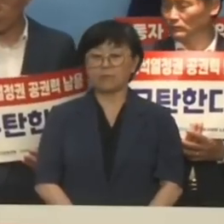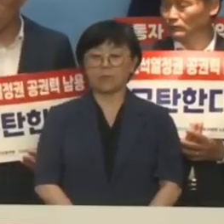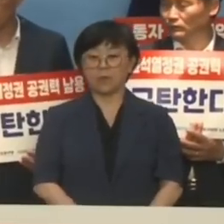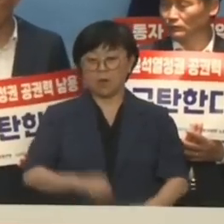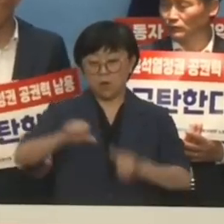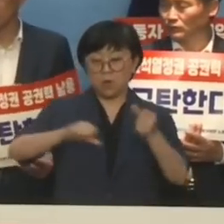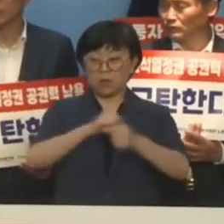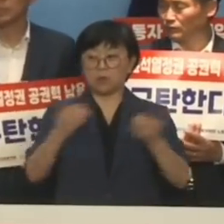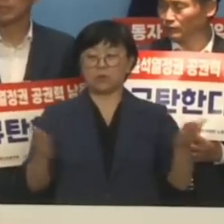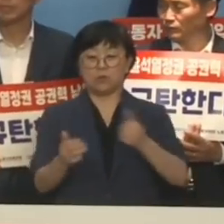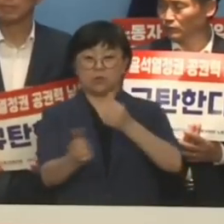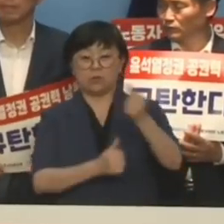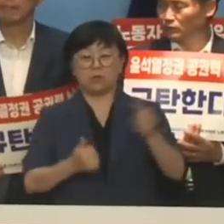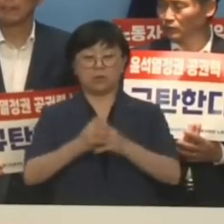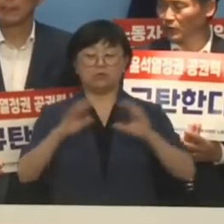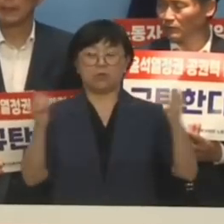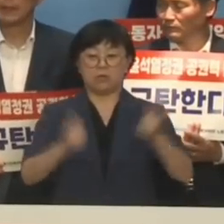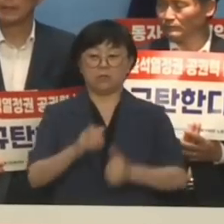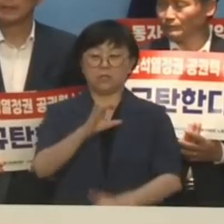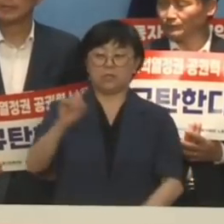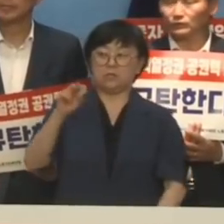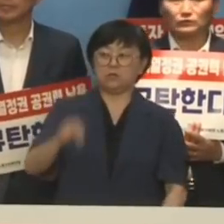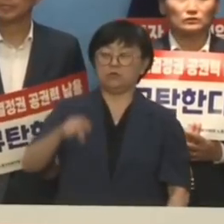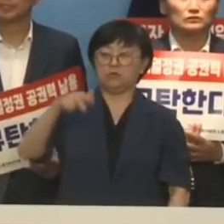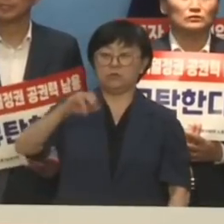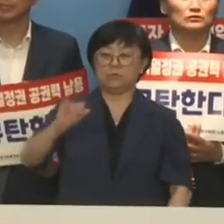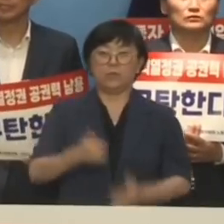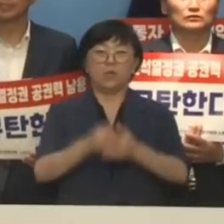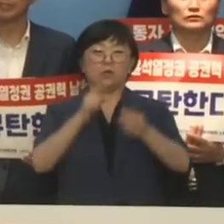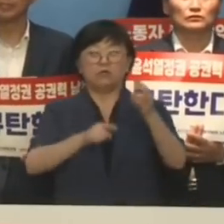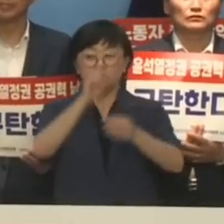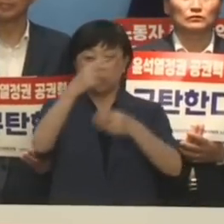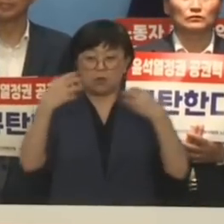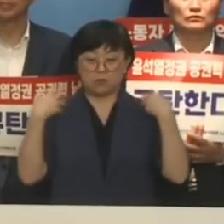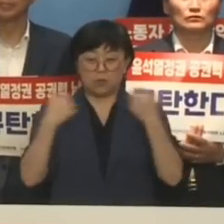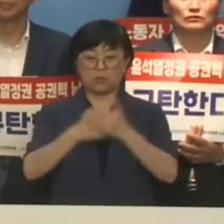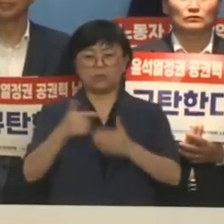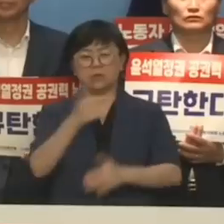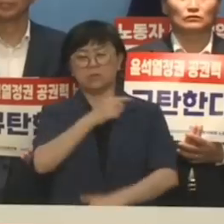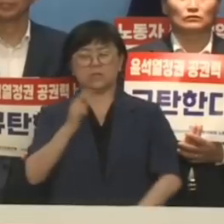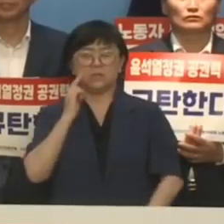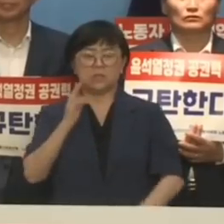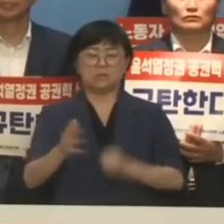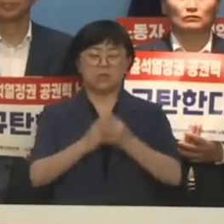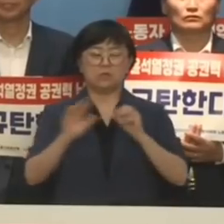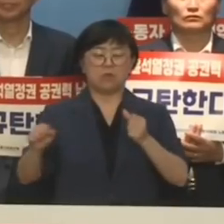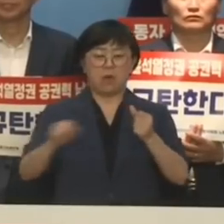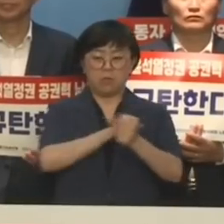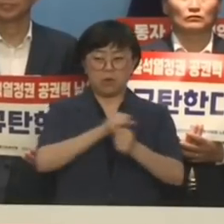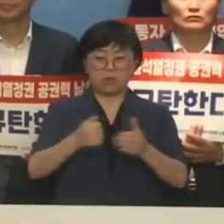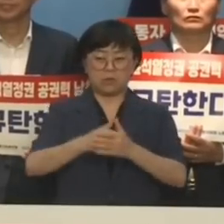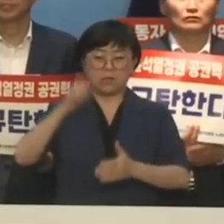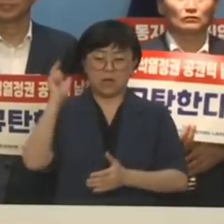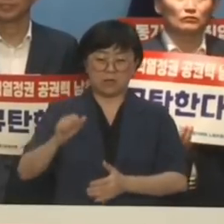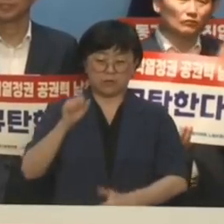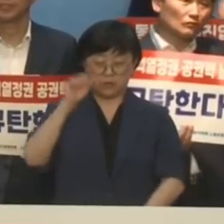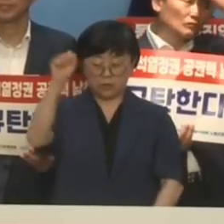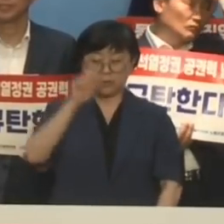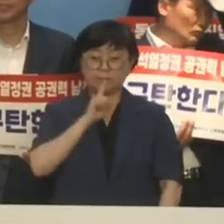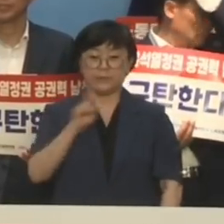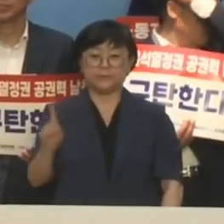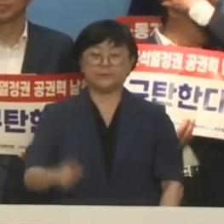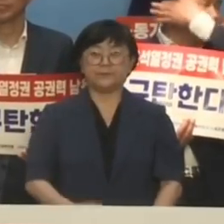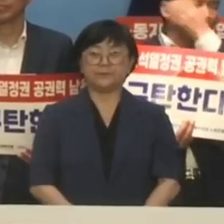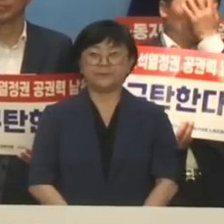네, 환경노동위원회 이수진 국회의원입니다. 윤석열 정부의 극악무도한 국가폭력을 강력히